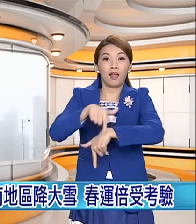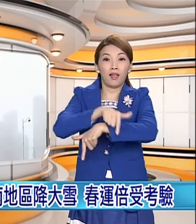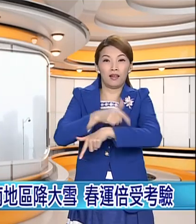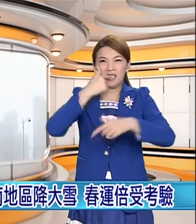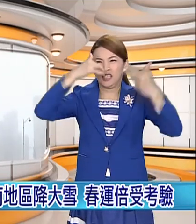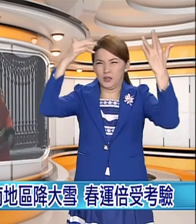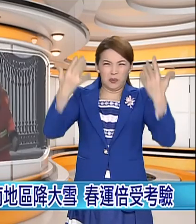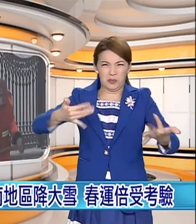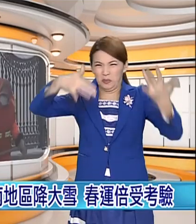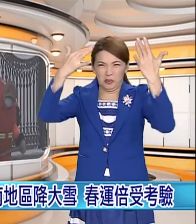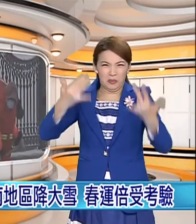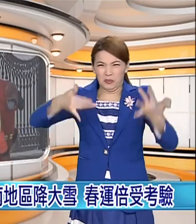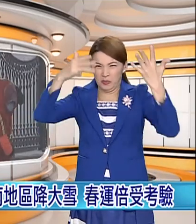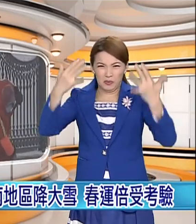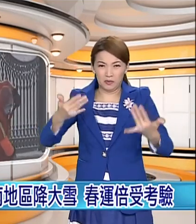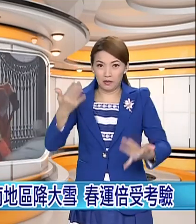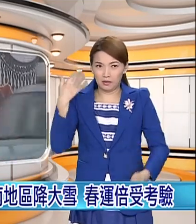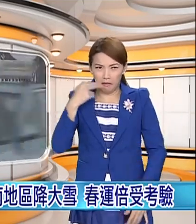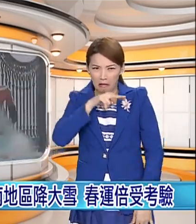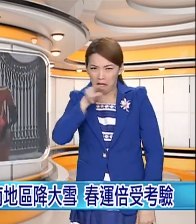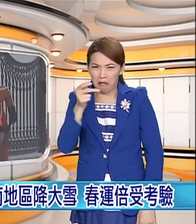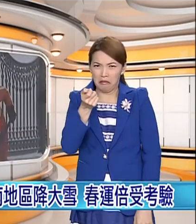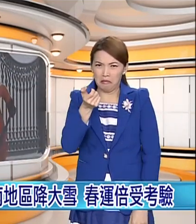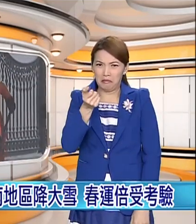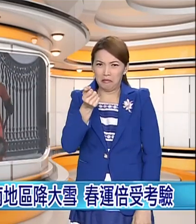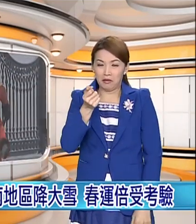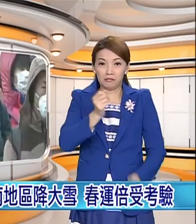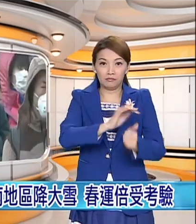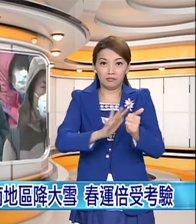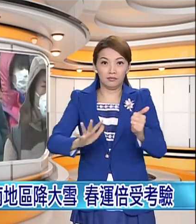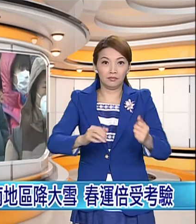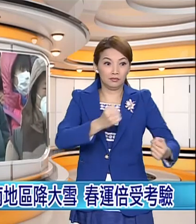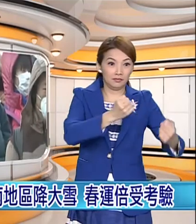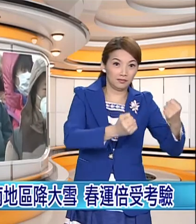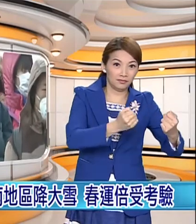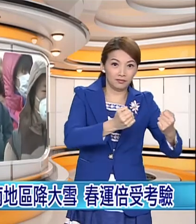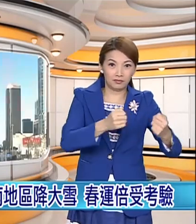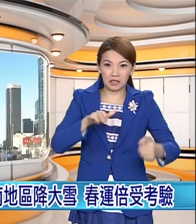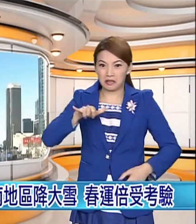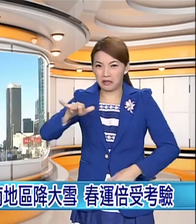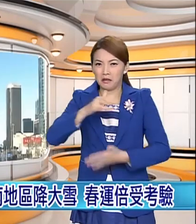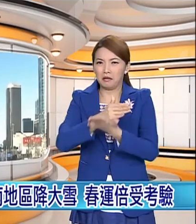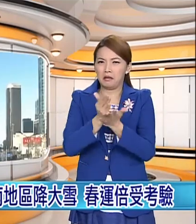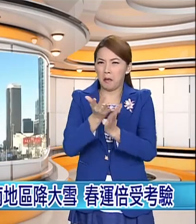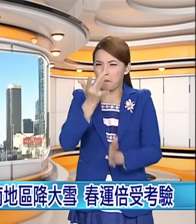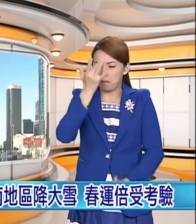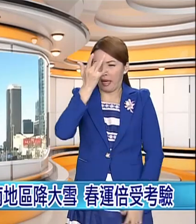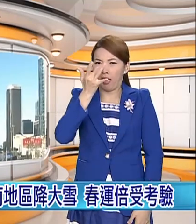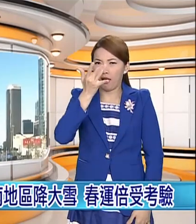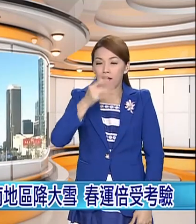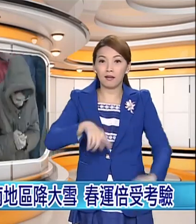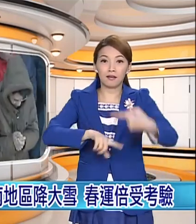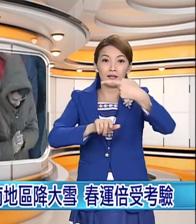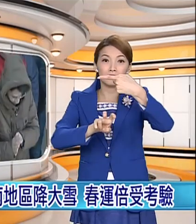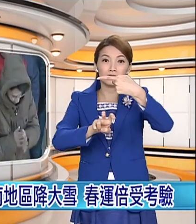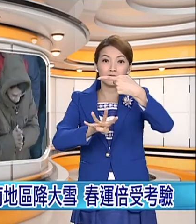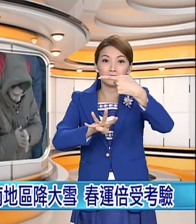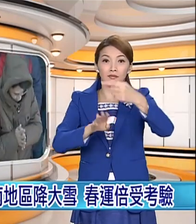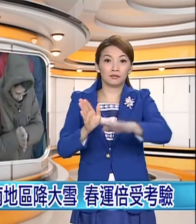南地区出现了难得的大雪，但是这也让交通受阻。从昨天